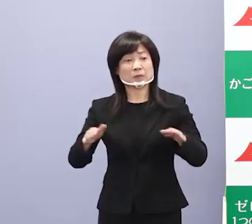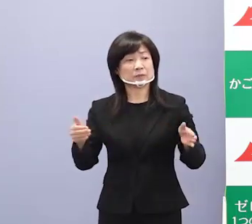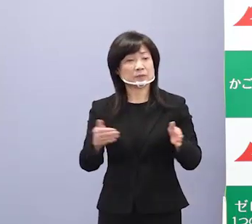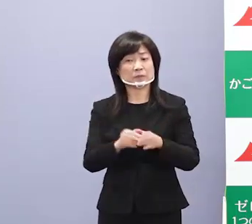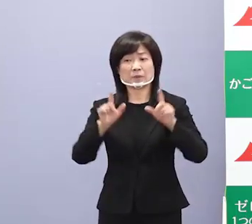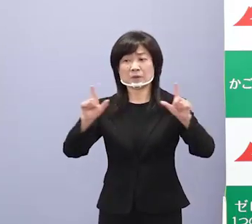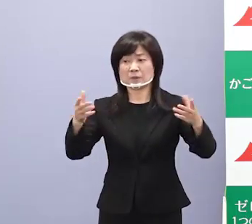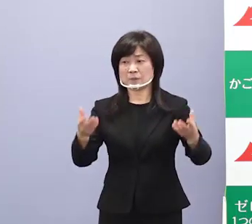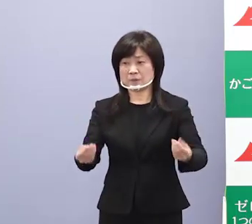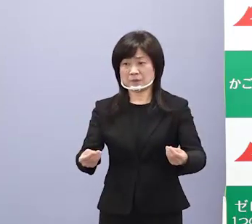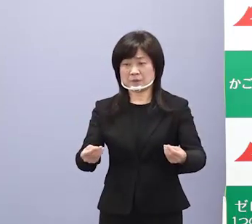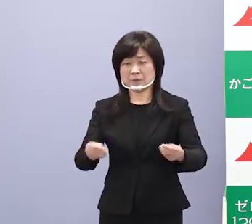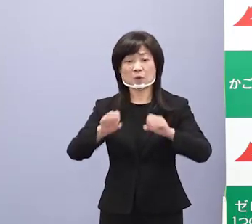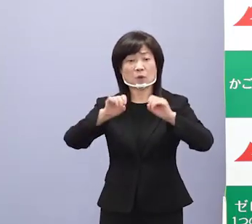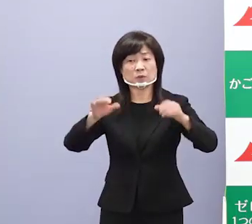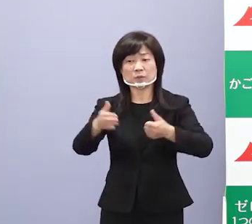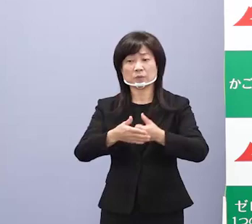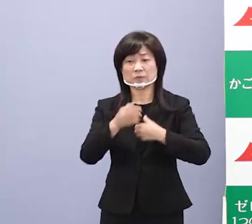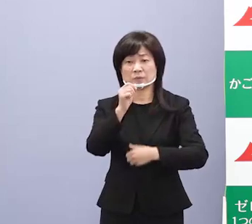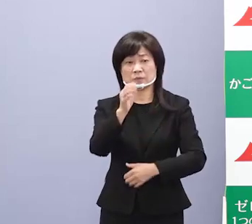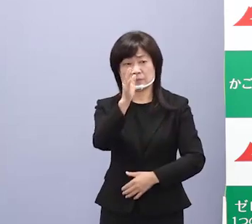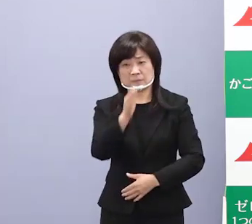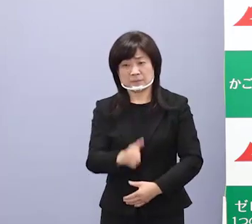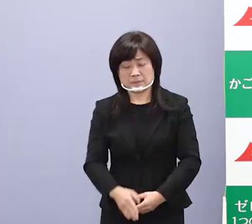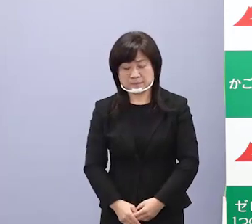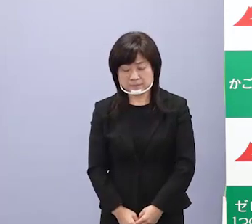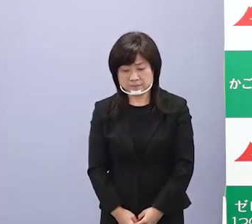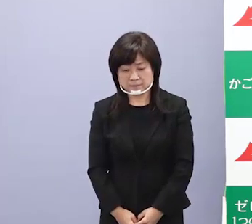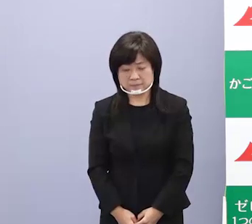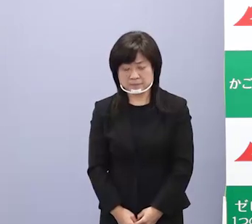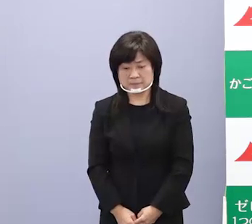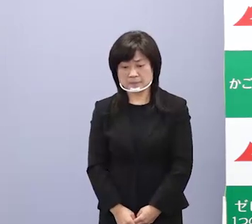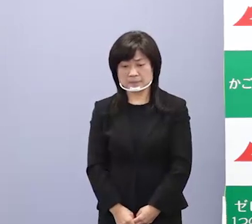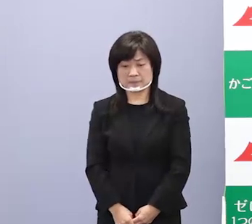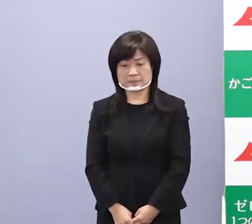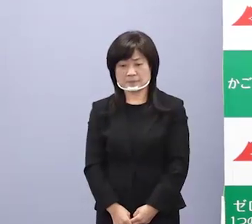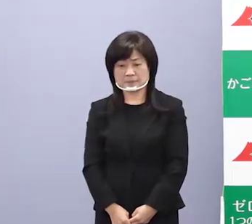上でございます。報道のご協力をよろしくお願いいたします。